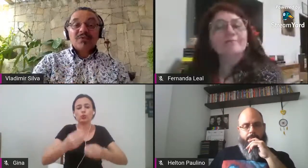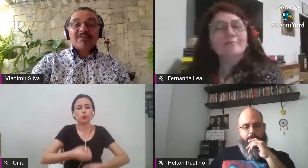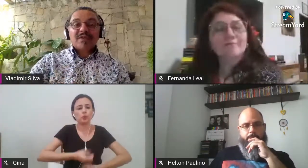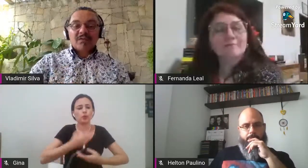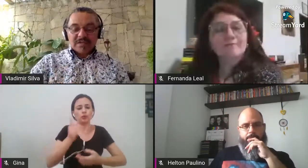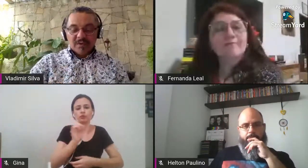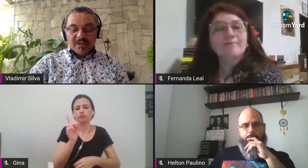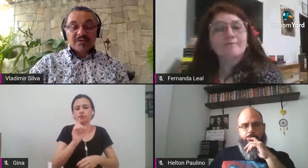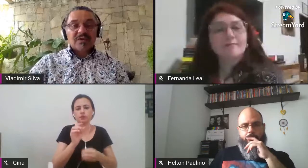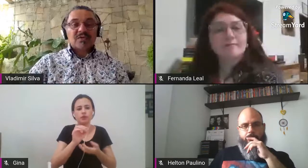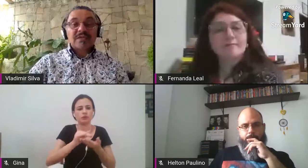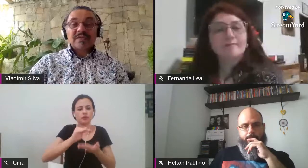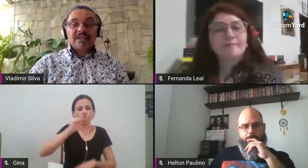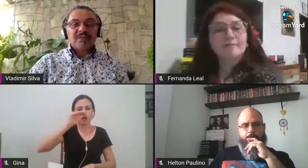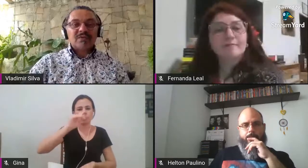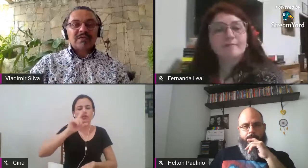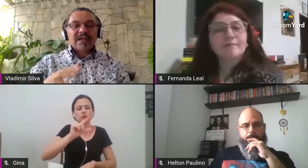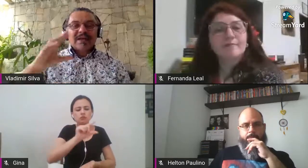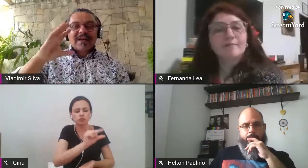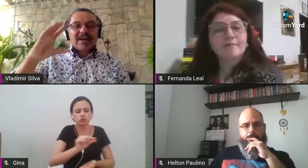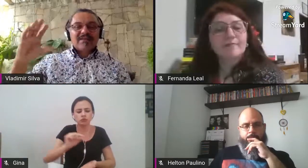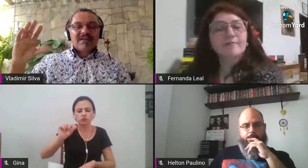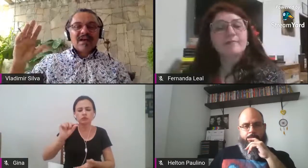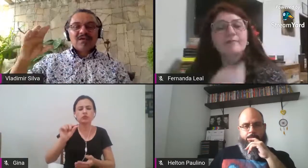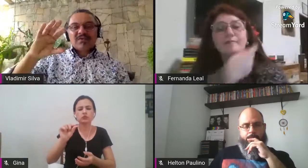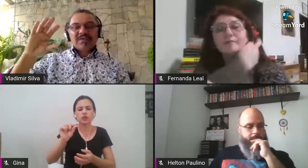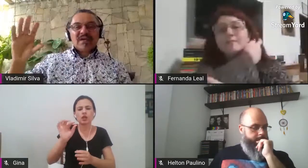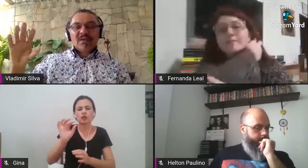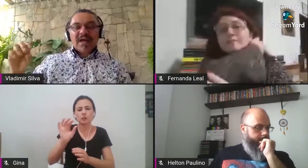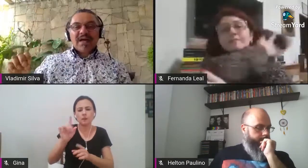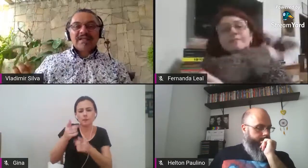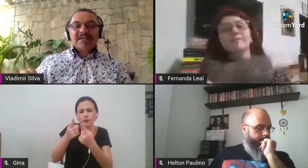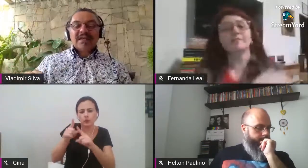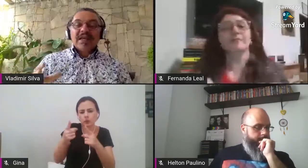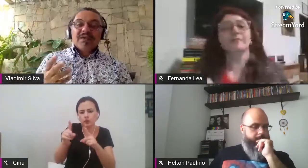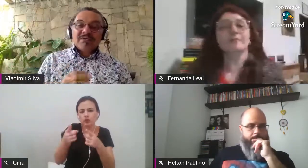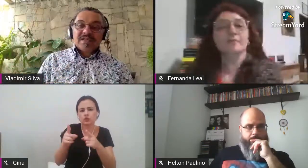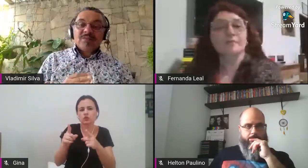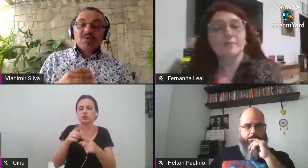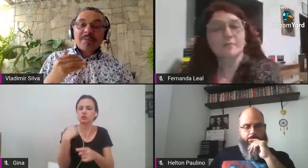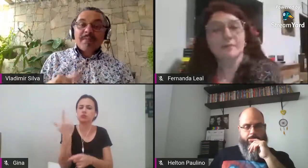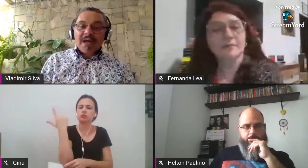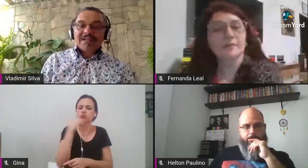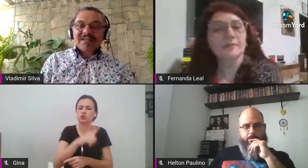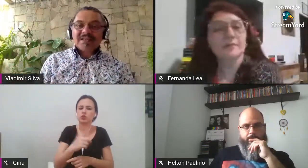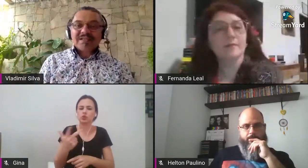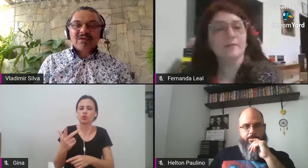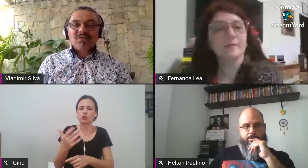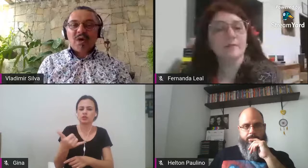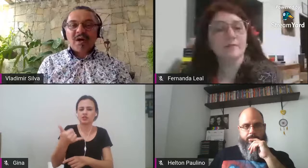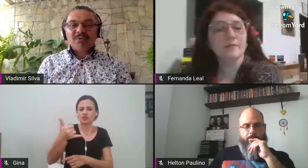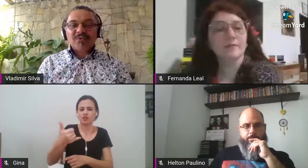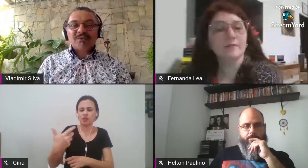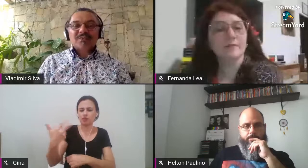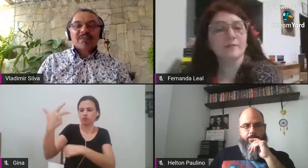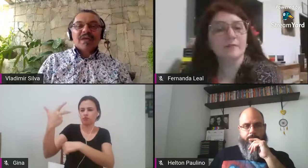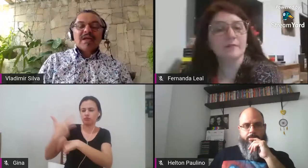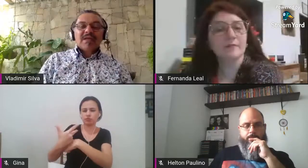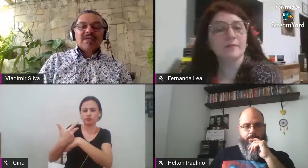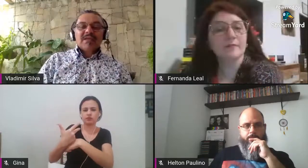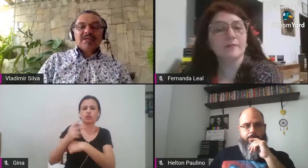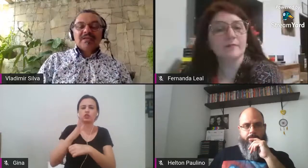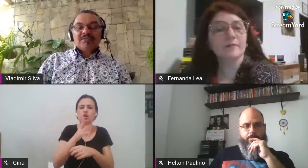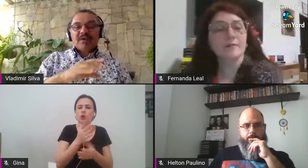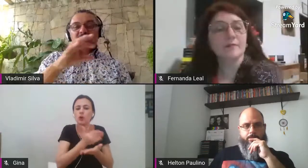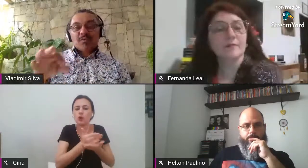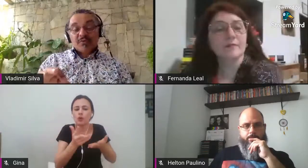tem muito a ver com esse momento. Nós conseguimos gravar com os celulares, fizemos uma parte da edição do áudio,